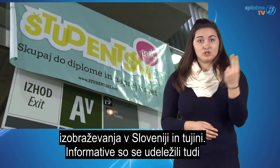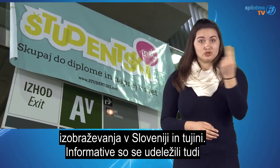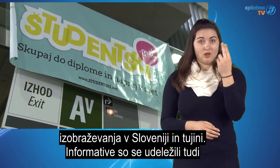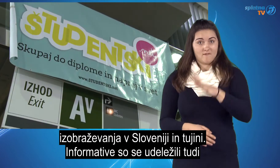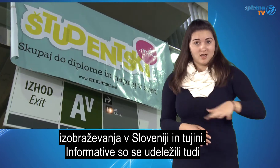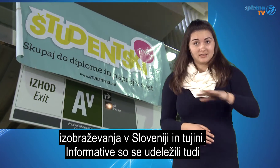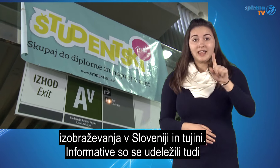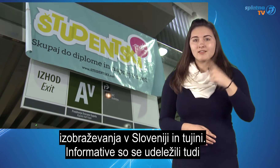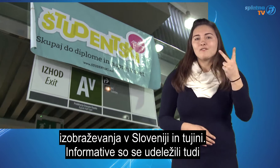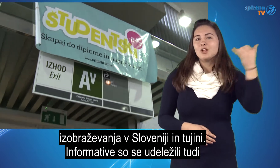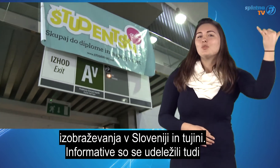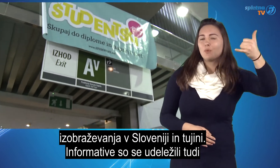tujini.